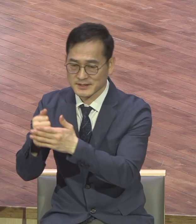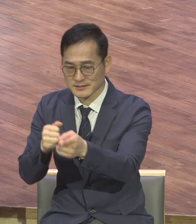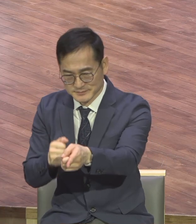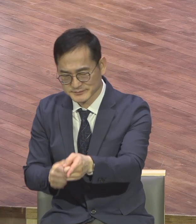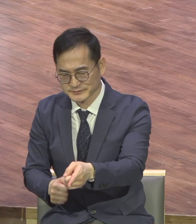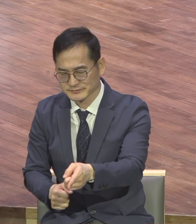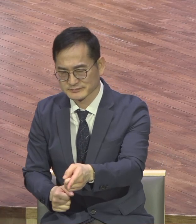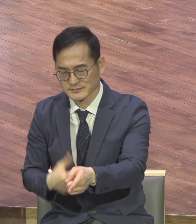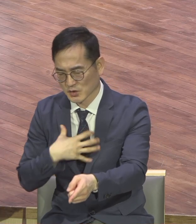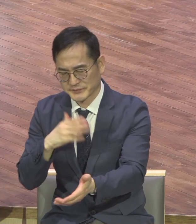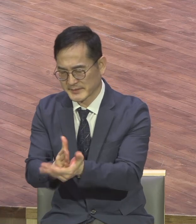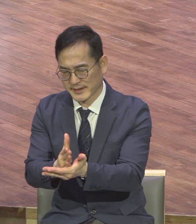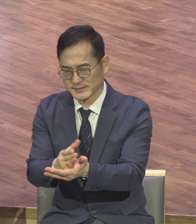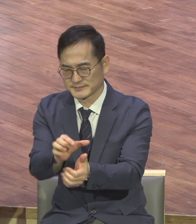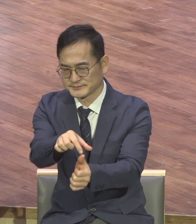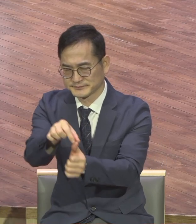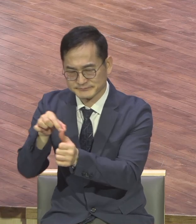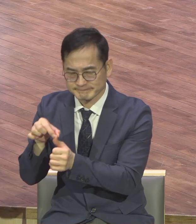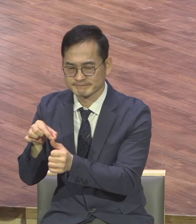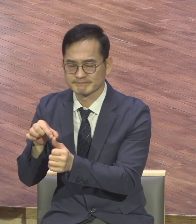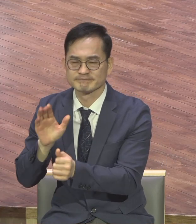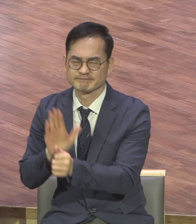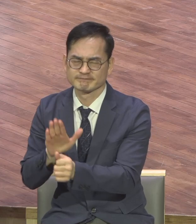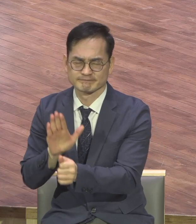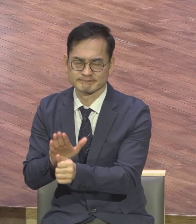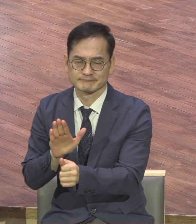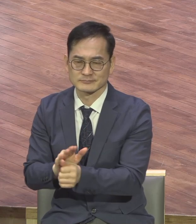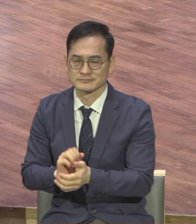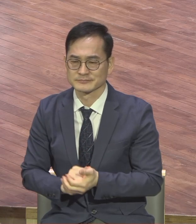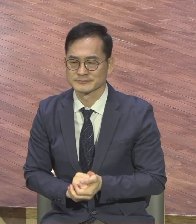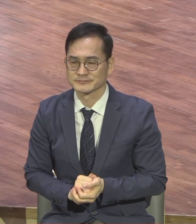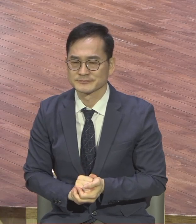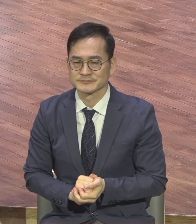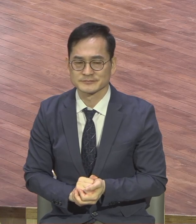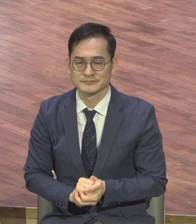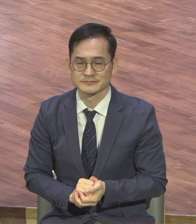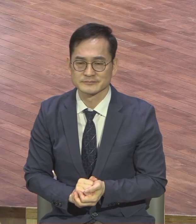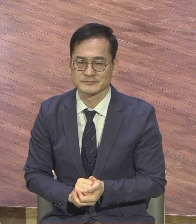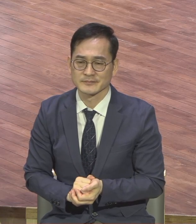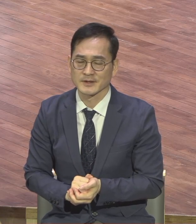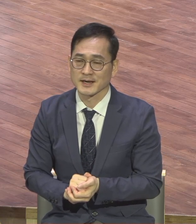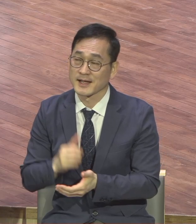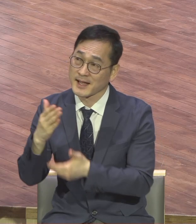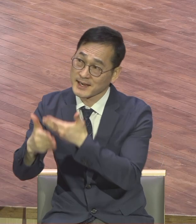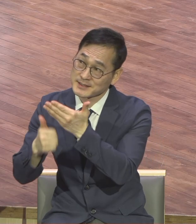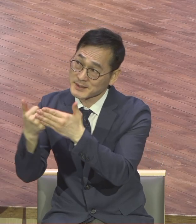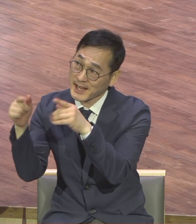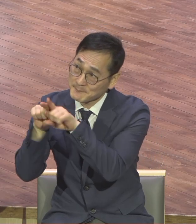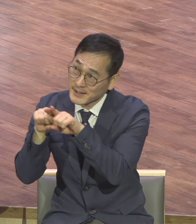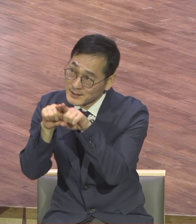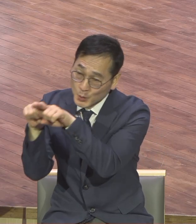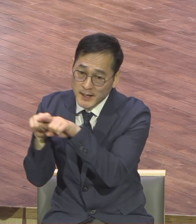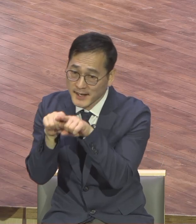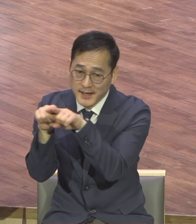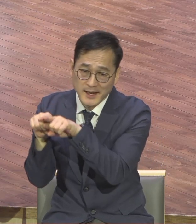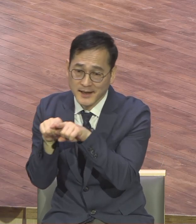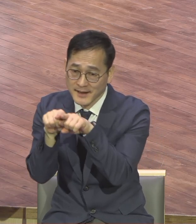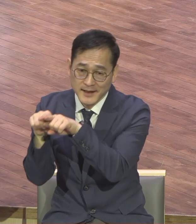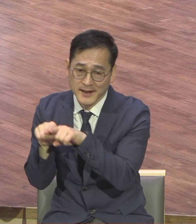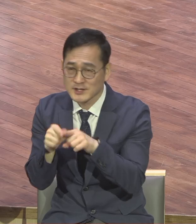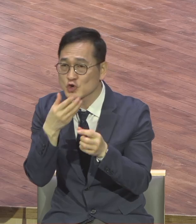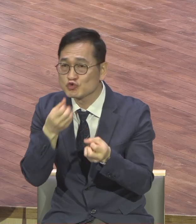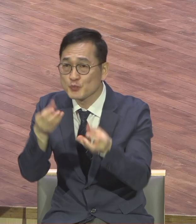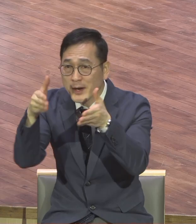뿐이에요. 우리에게 성삼위 하나님이 함께하시고 하늘 보좌의 축복을 누리는